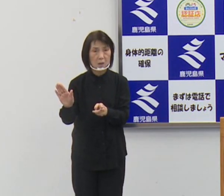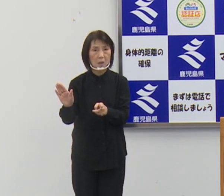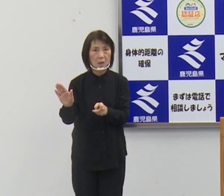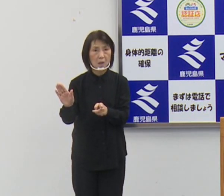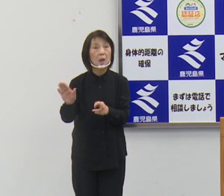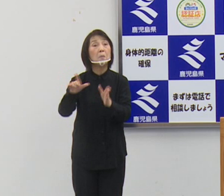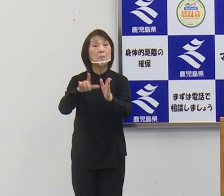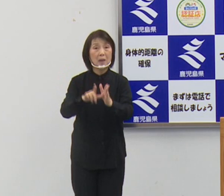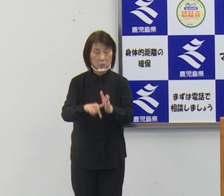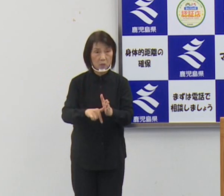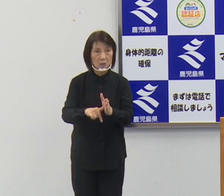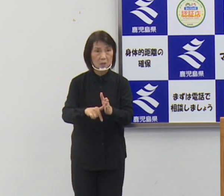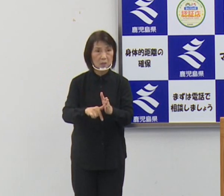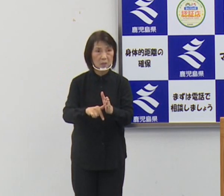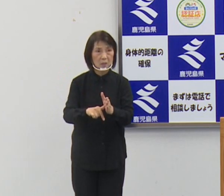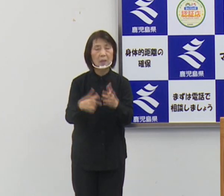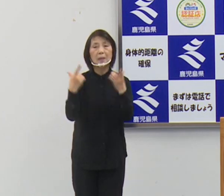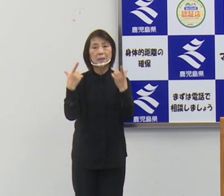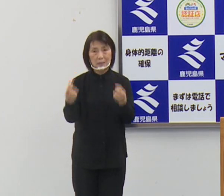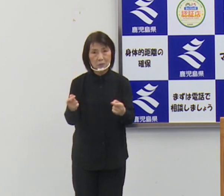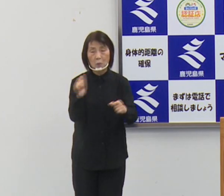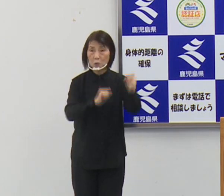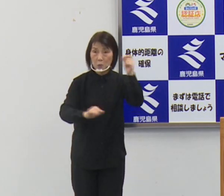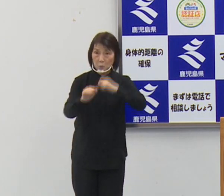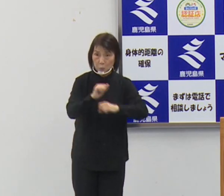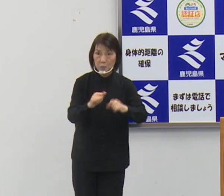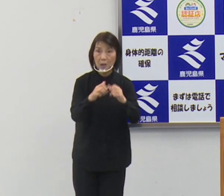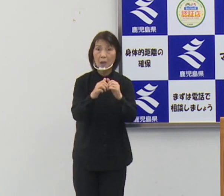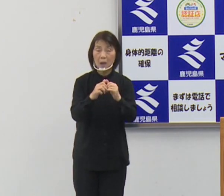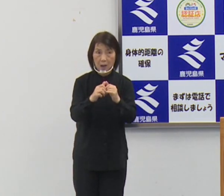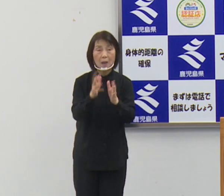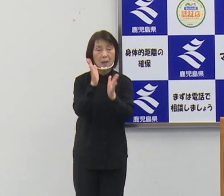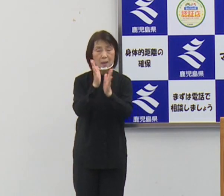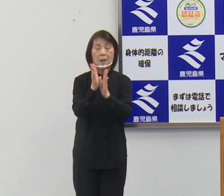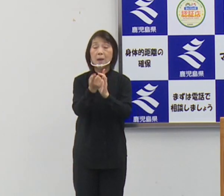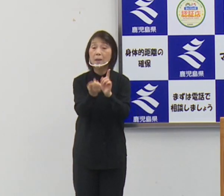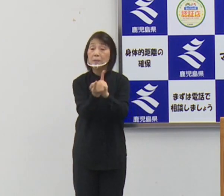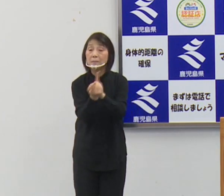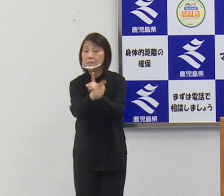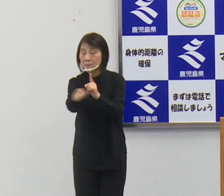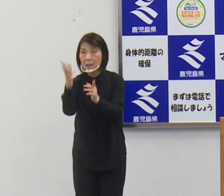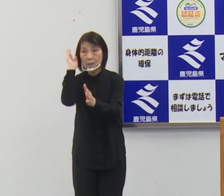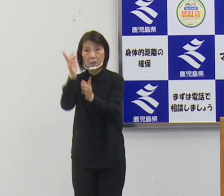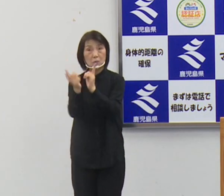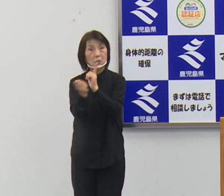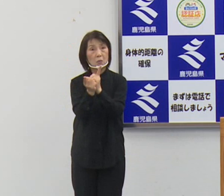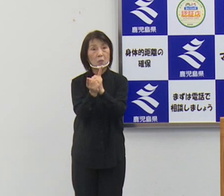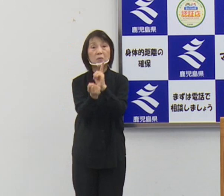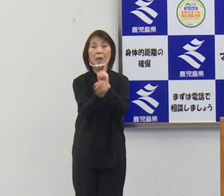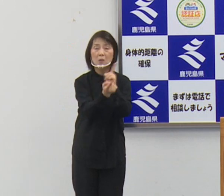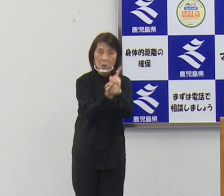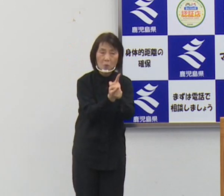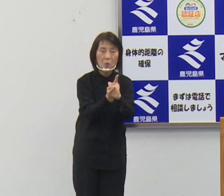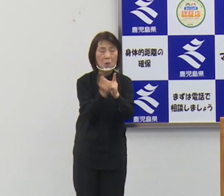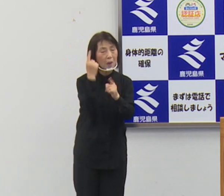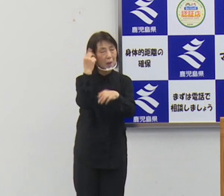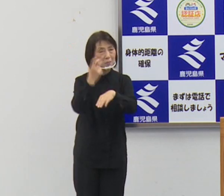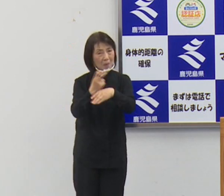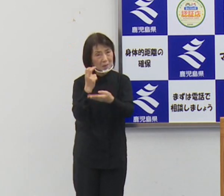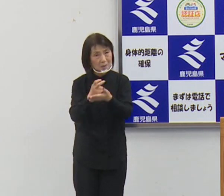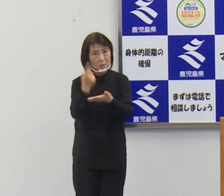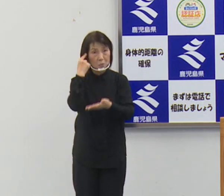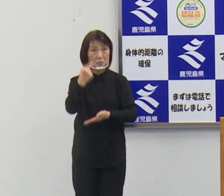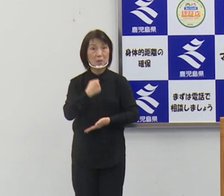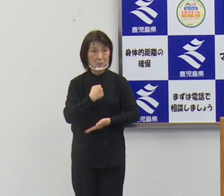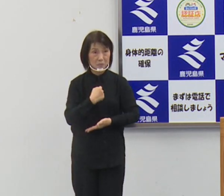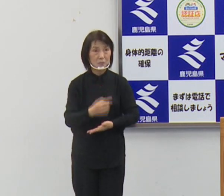があればですね、そういったことをしっかりと踏まえた県としての対応というものも考えていく必要があるというふうに思っています